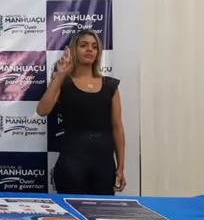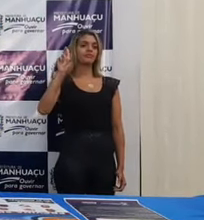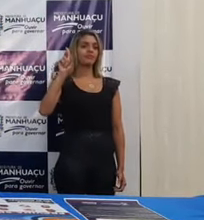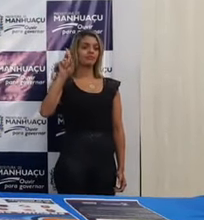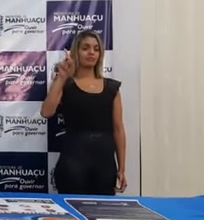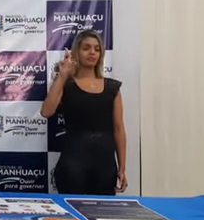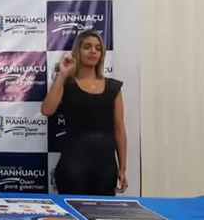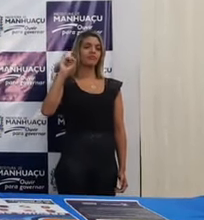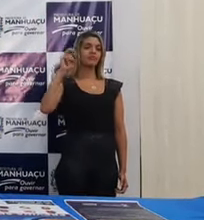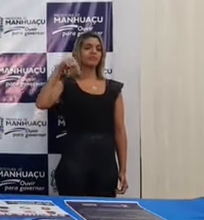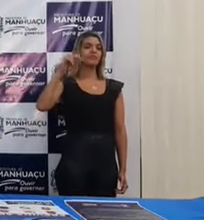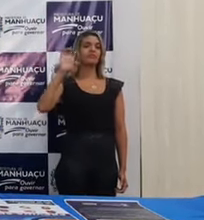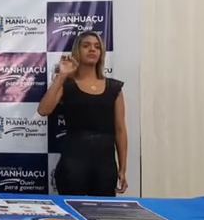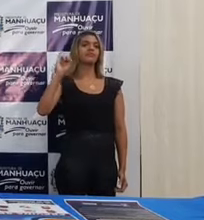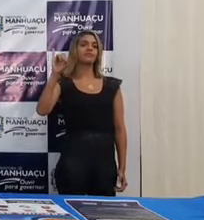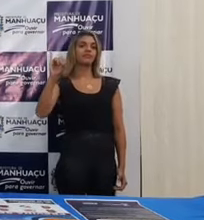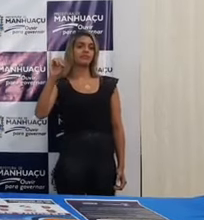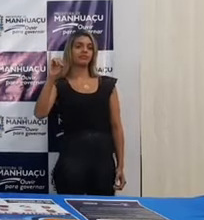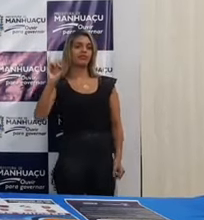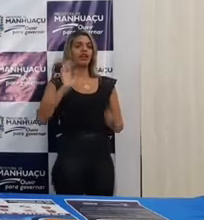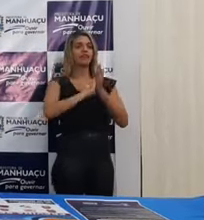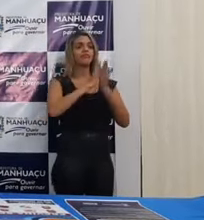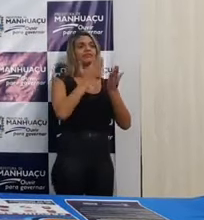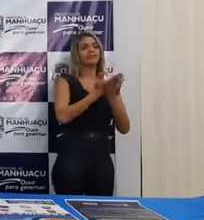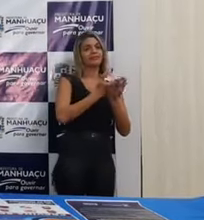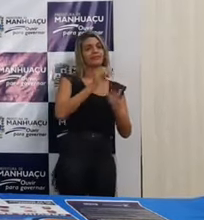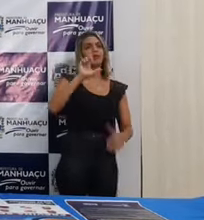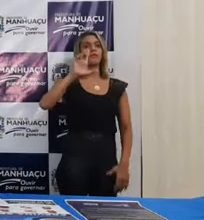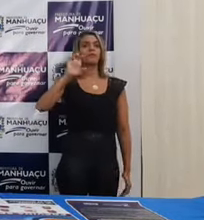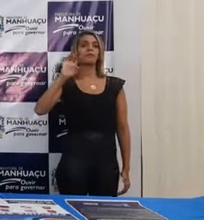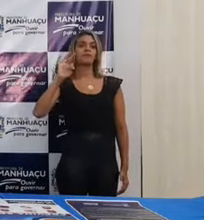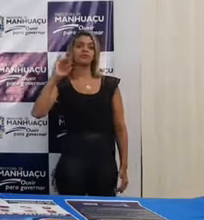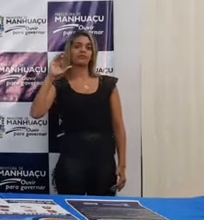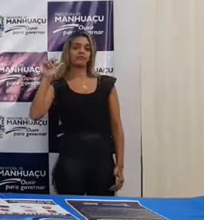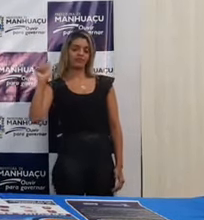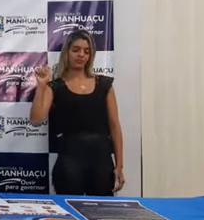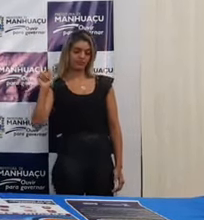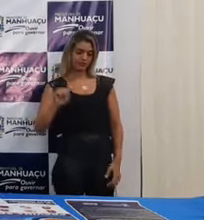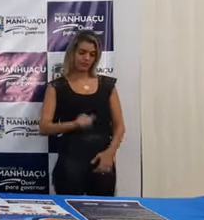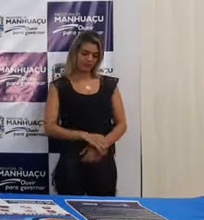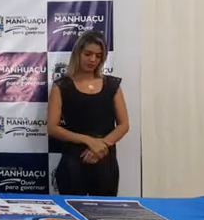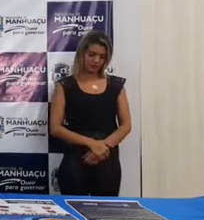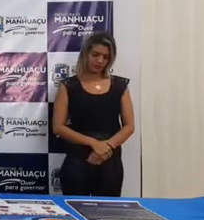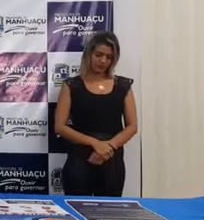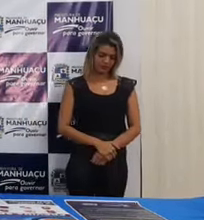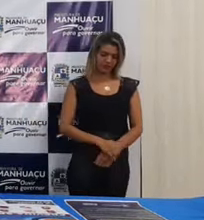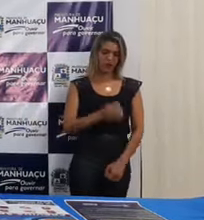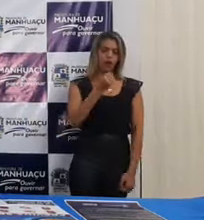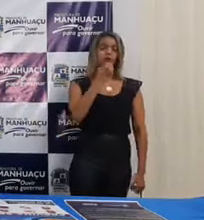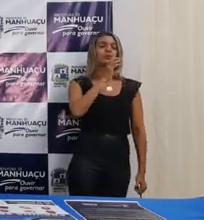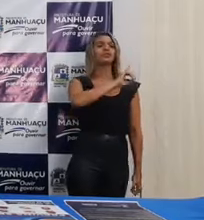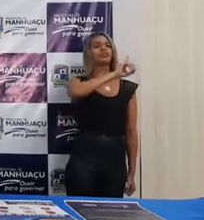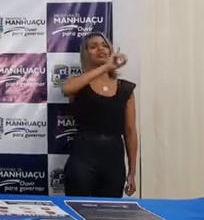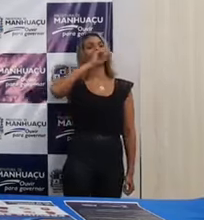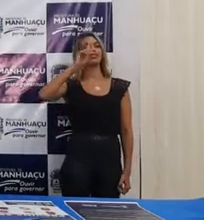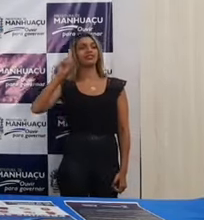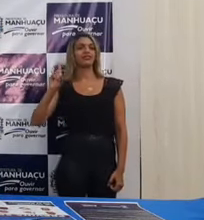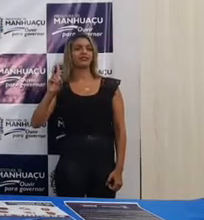de Libras, Letícia do Carmo Amorim, que nós agradecemos a presença. Bom dia, secretário. Bom dia, Thomas. Bom dia